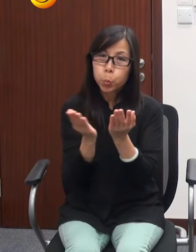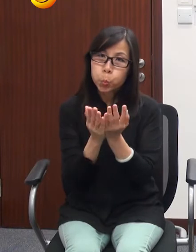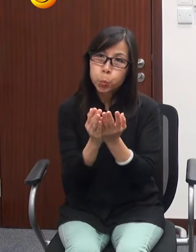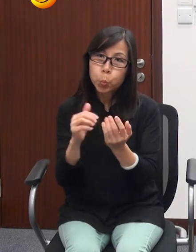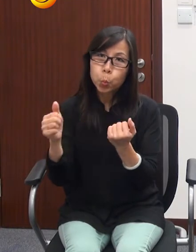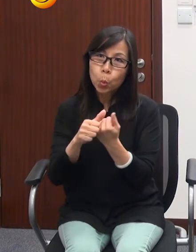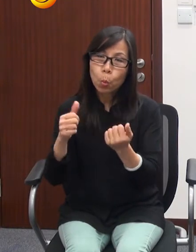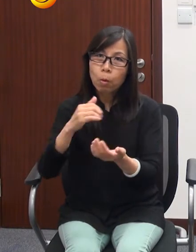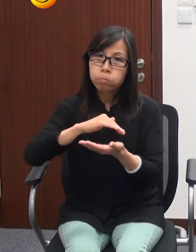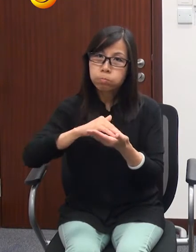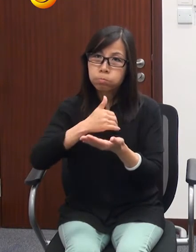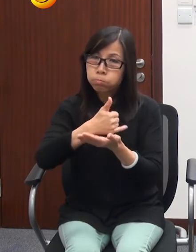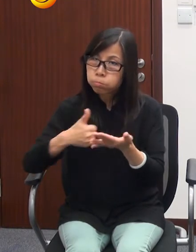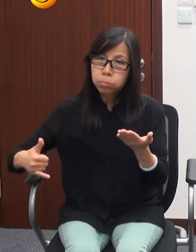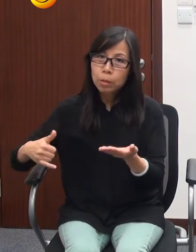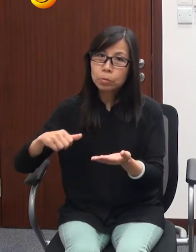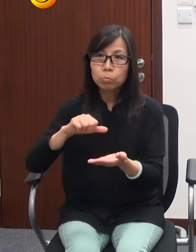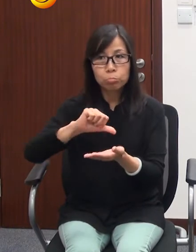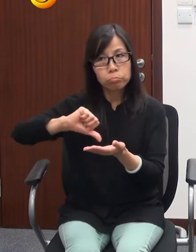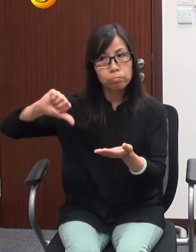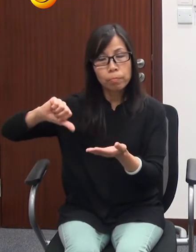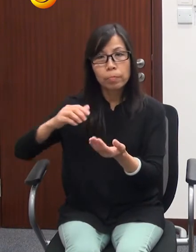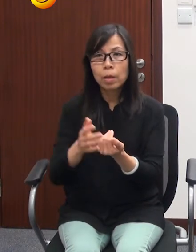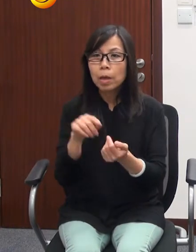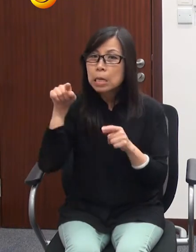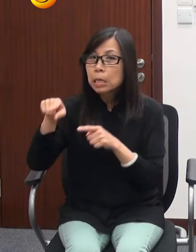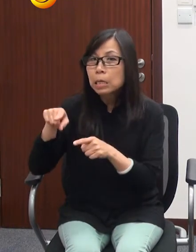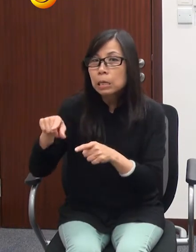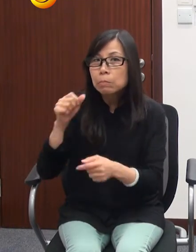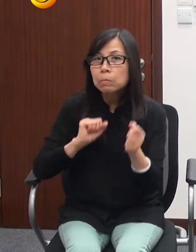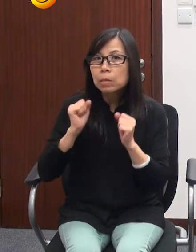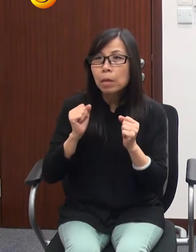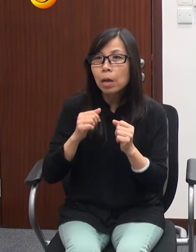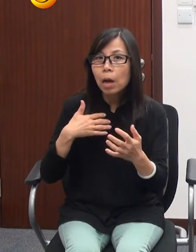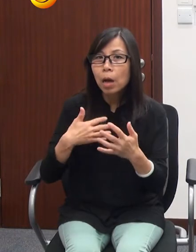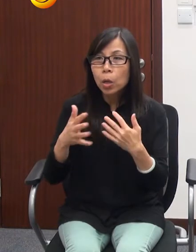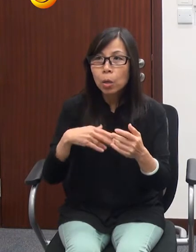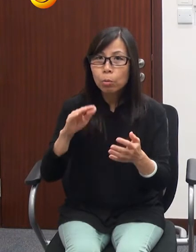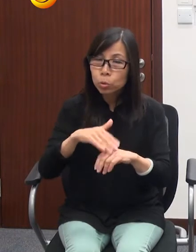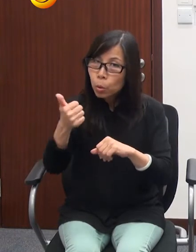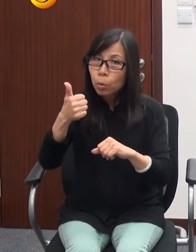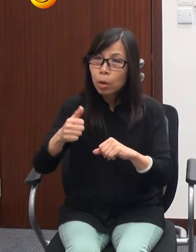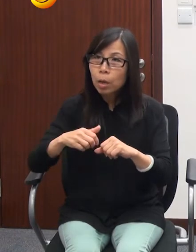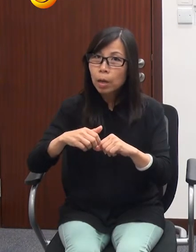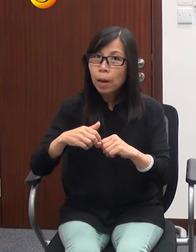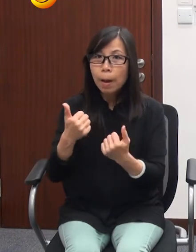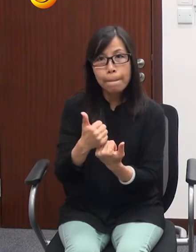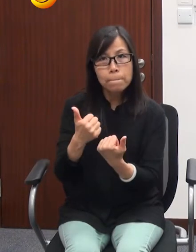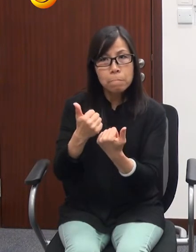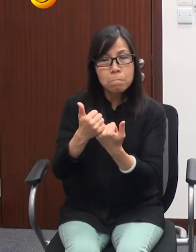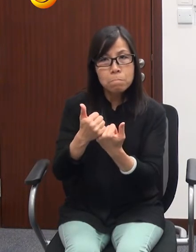董上去。其實我諗今次的事件如果運用得好的話呢，其實是一個很大的助力，是令到整個香港大學起